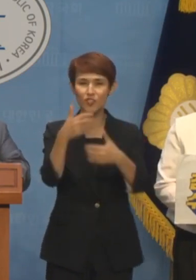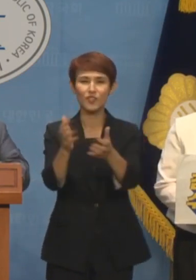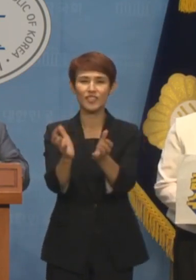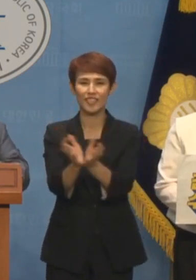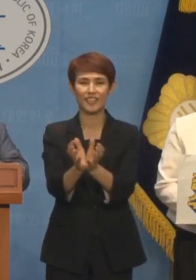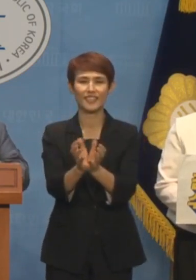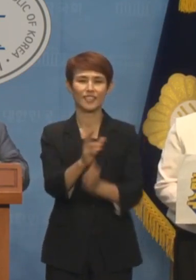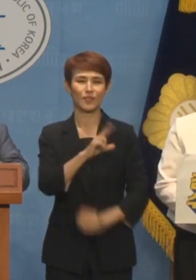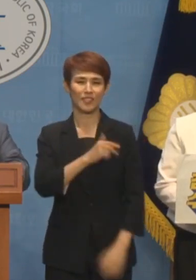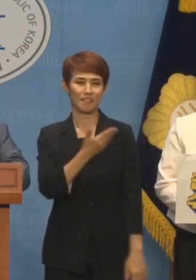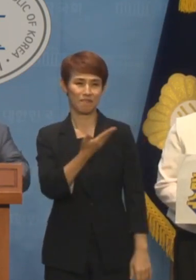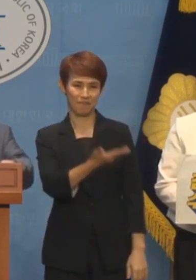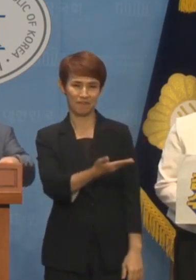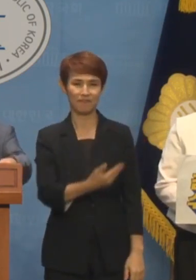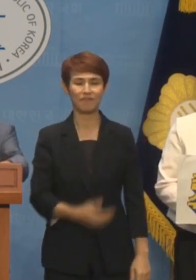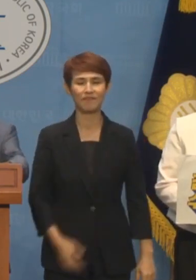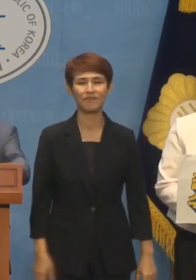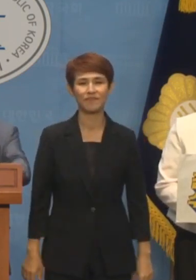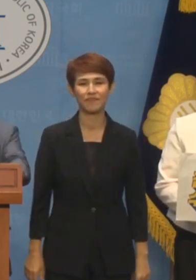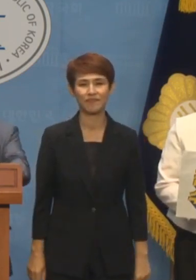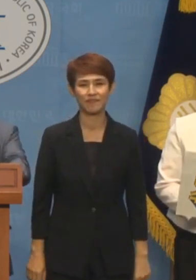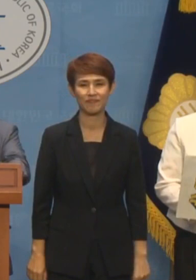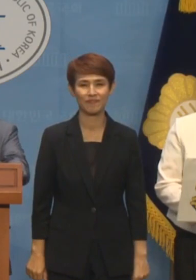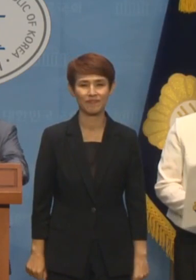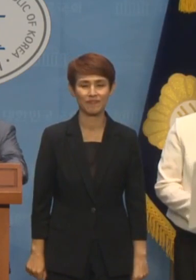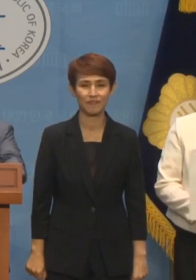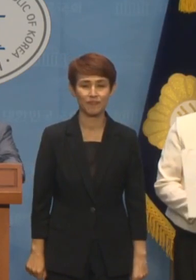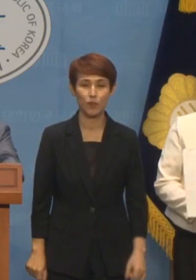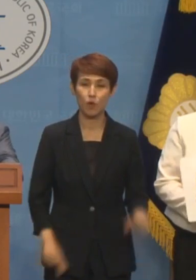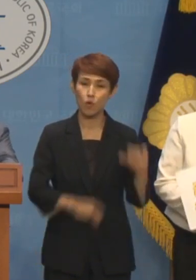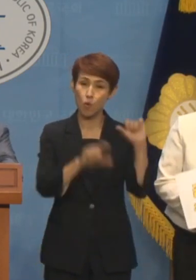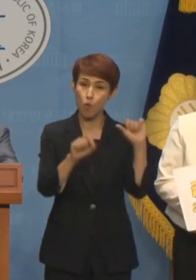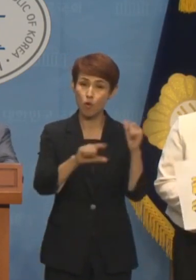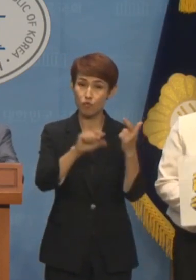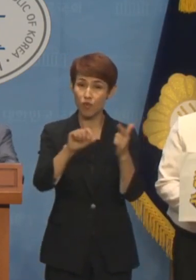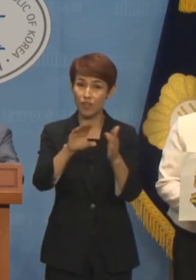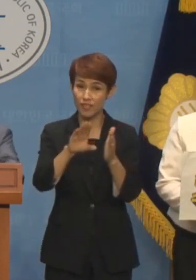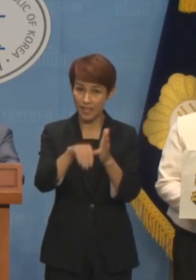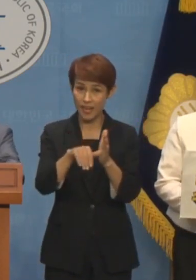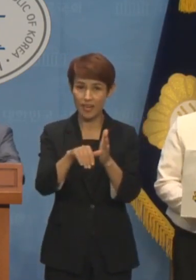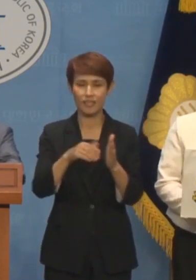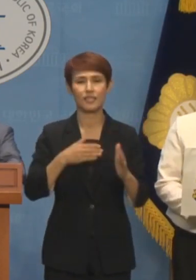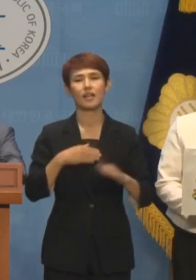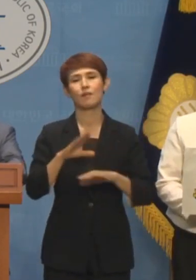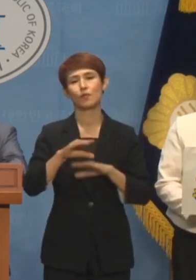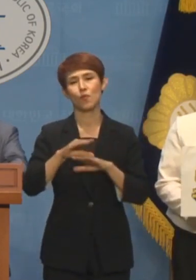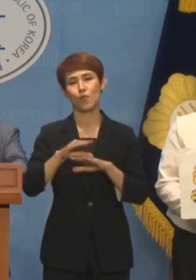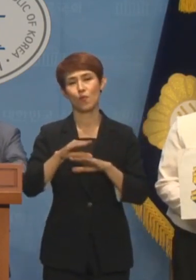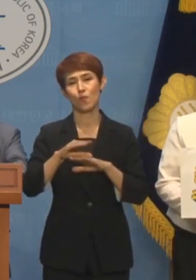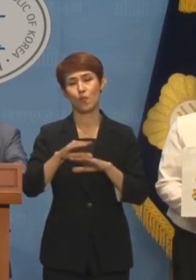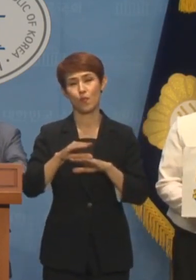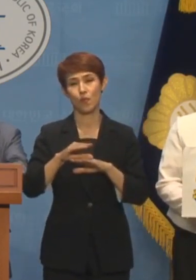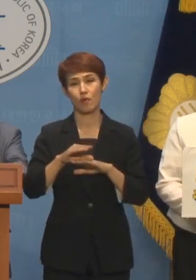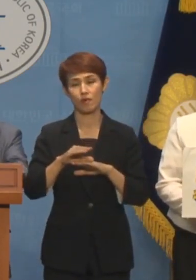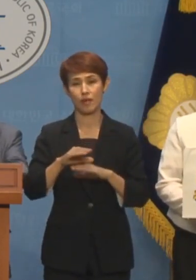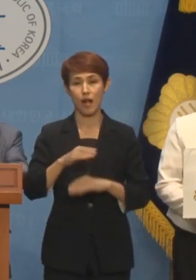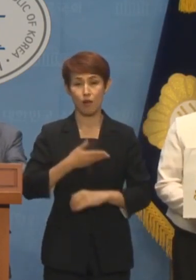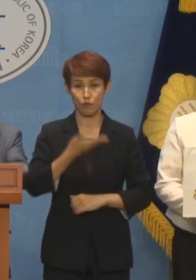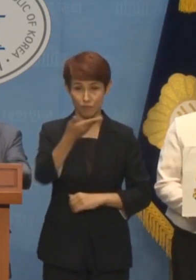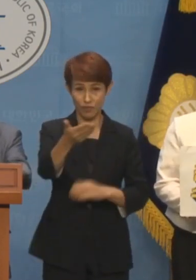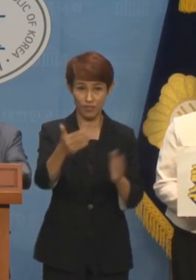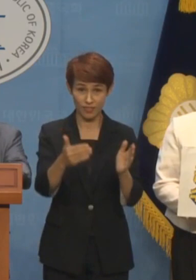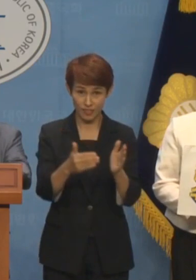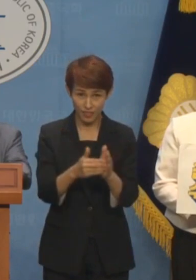의원님 모셨습니다. 예, 맨 처음 5월달, 6월달 제가 먼저 방송으로 또 시민들께 알리면서 이 문제를